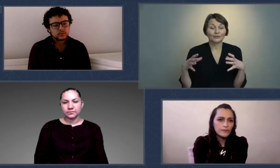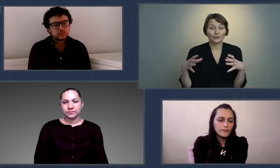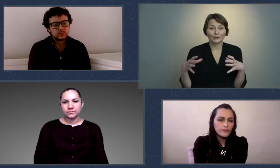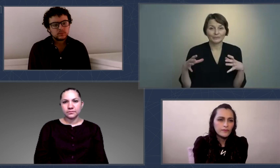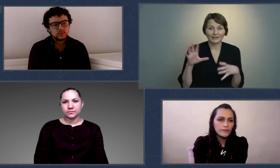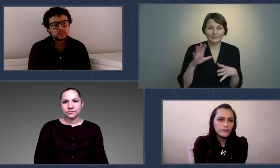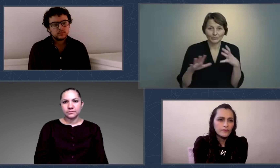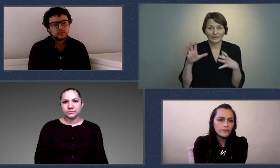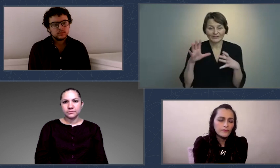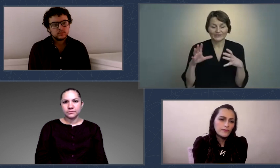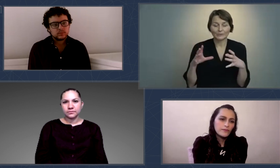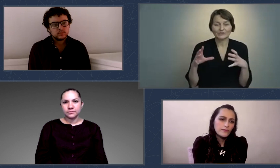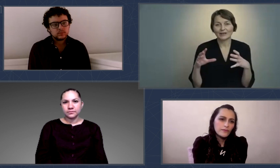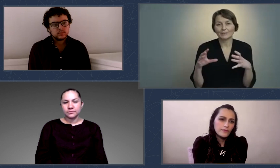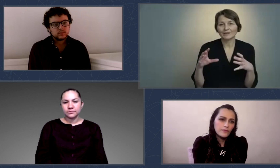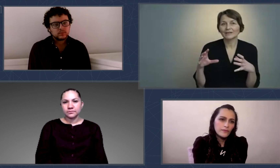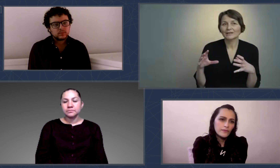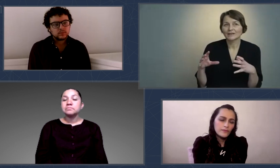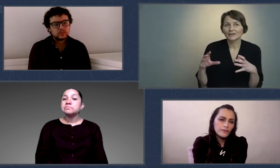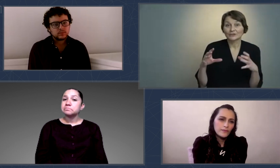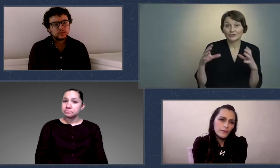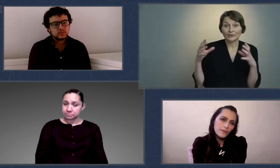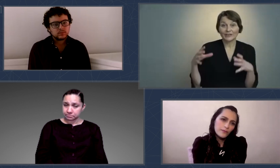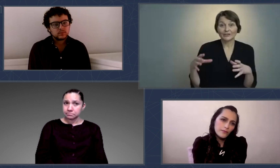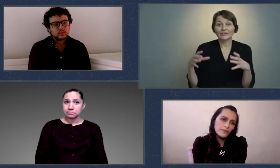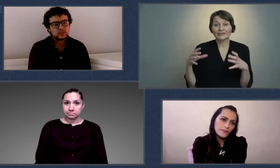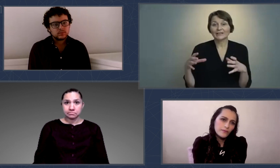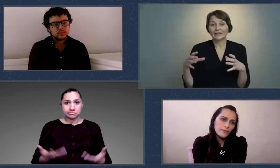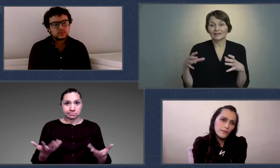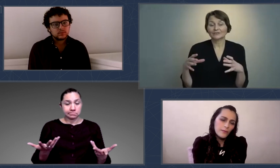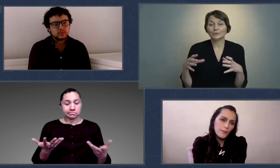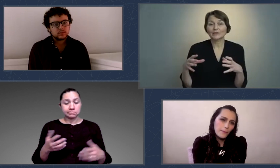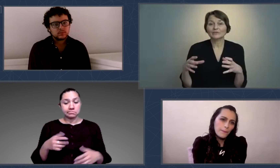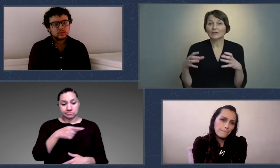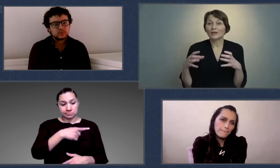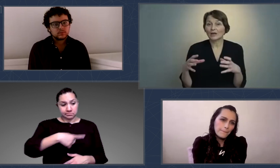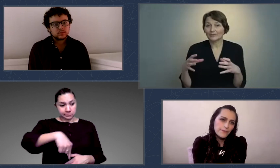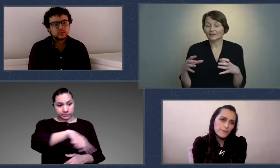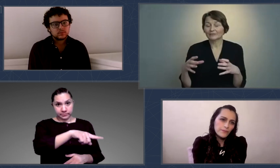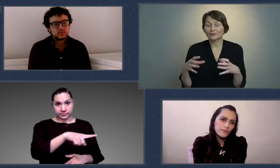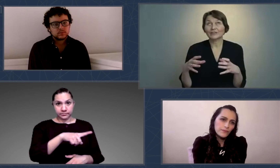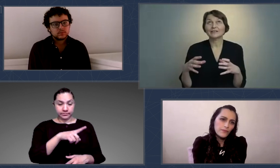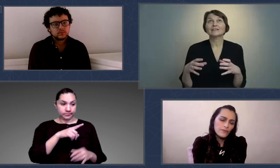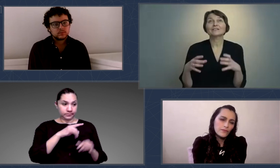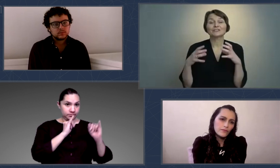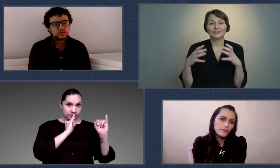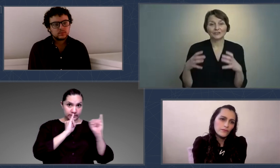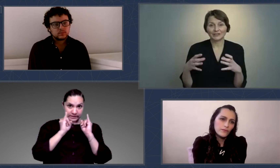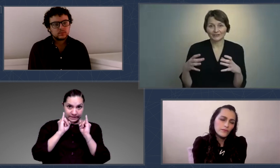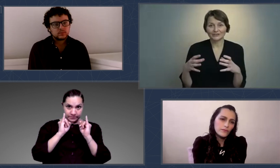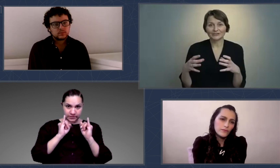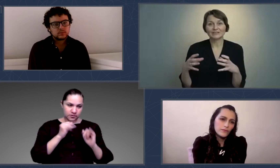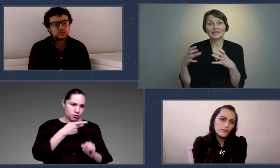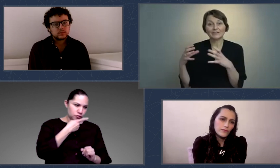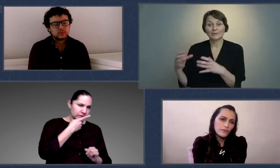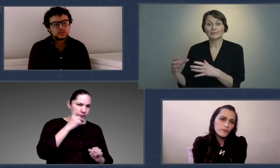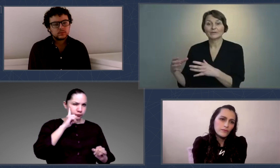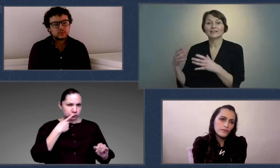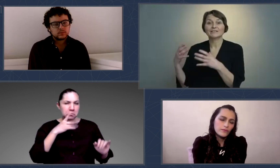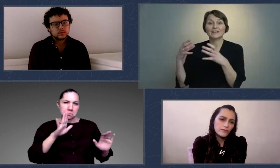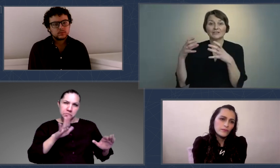Yeah, so this is very much Bueno, depend on the esto depende mucho del país en donde viva, en